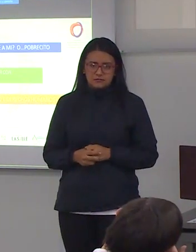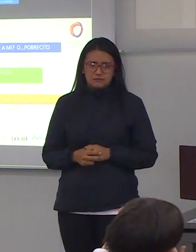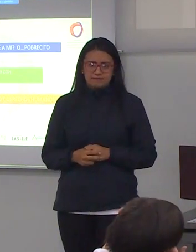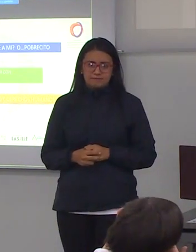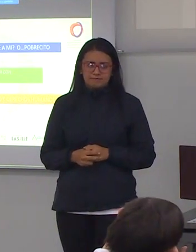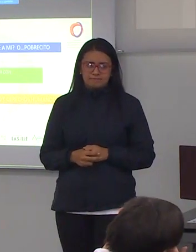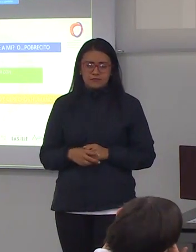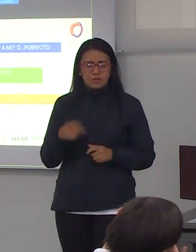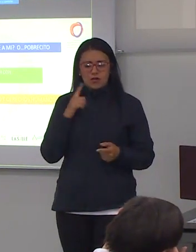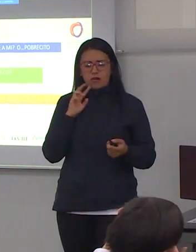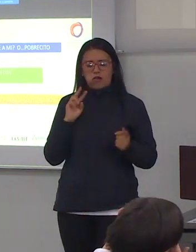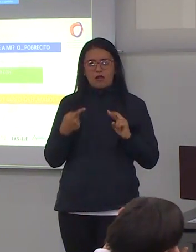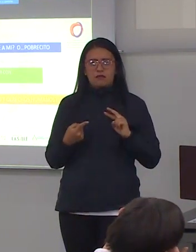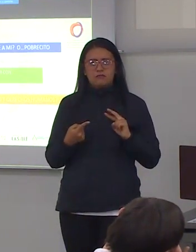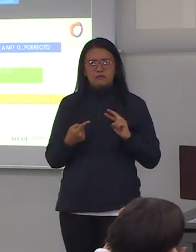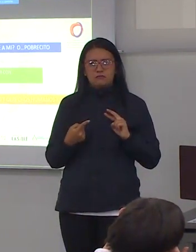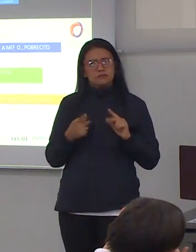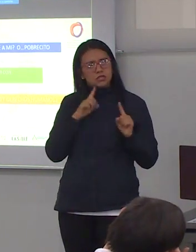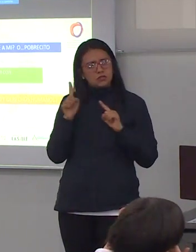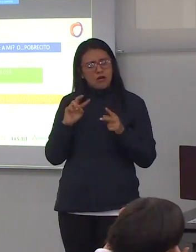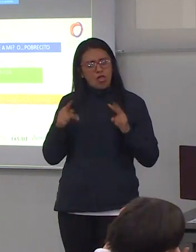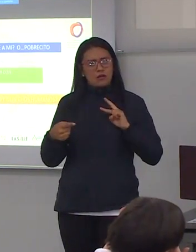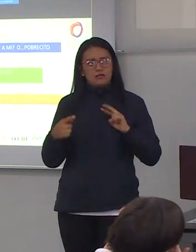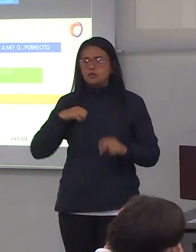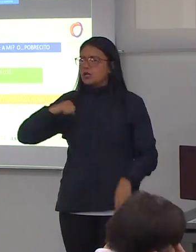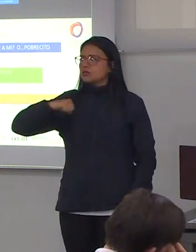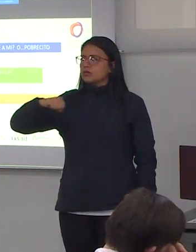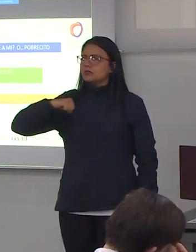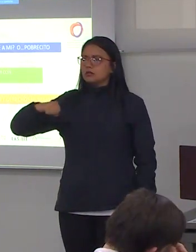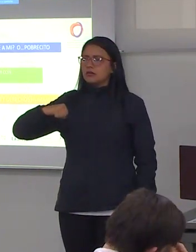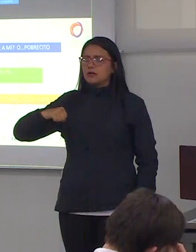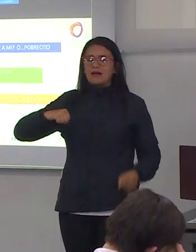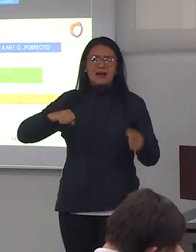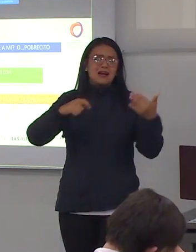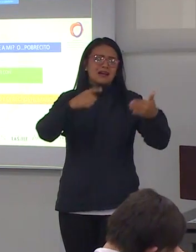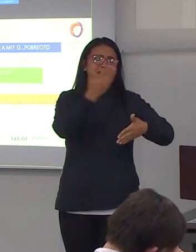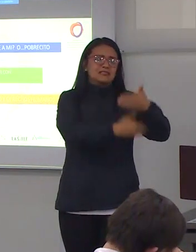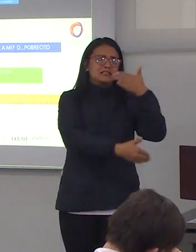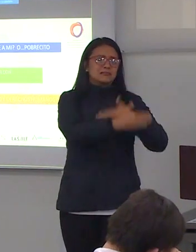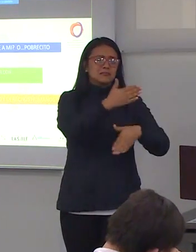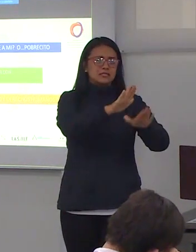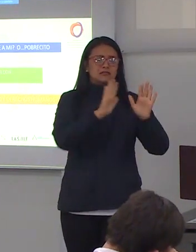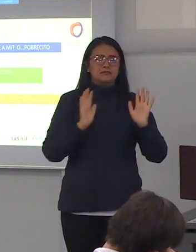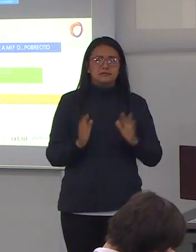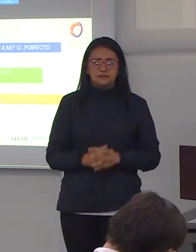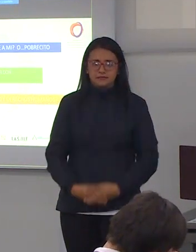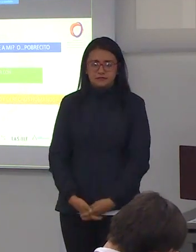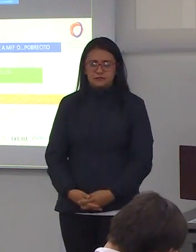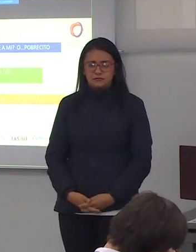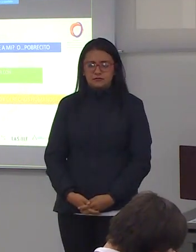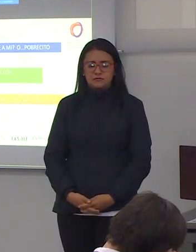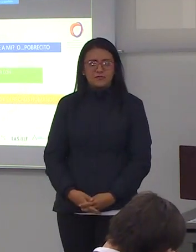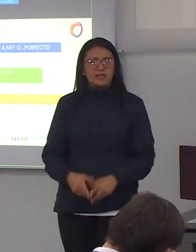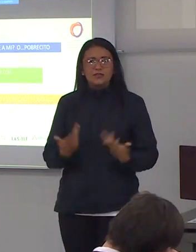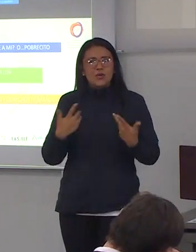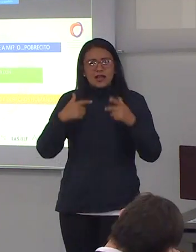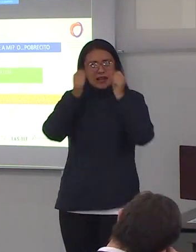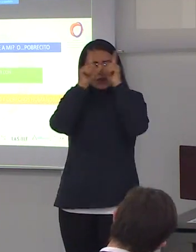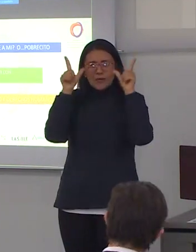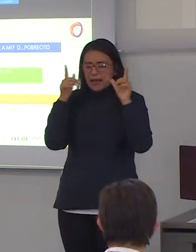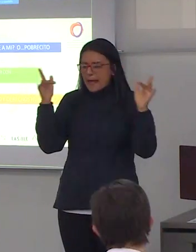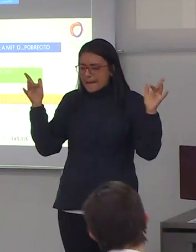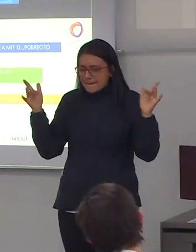entonces tenemos unos dobles discursos o estamos diciendo de derechos de derechos pero el discapacitado entonces no tenemos los lenguajes